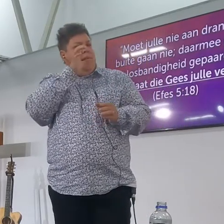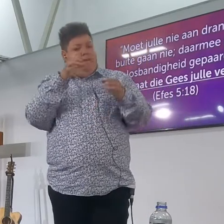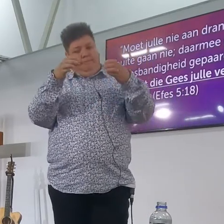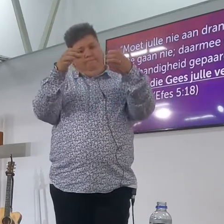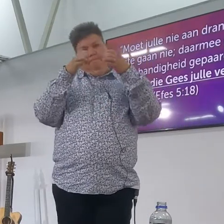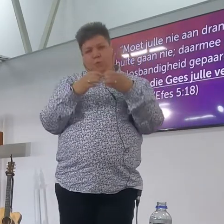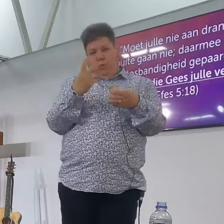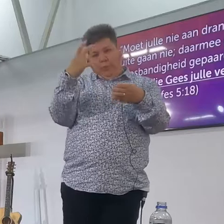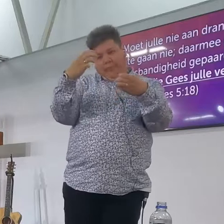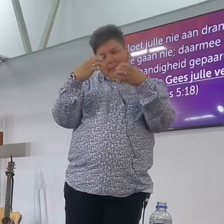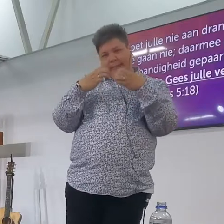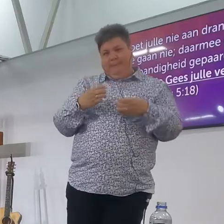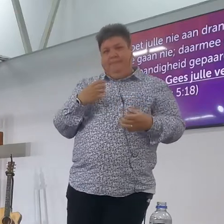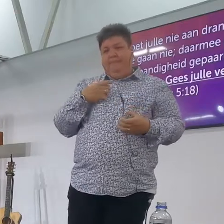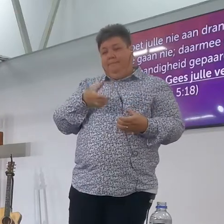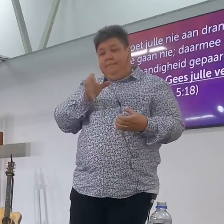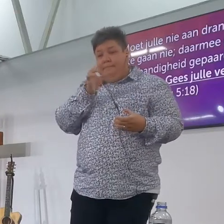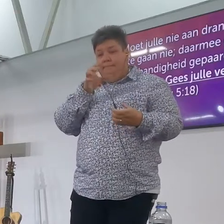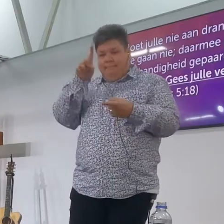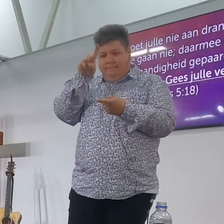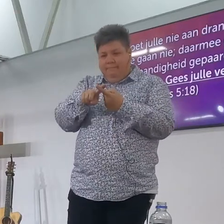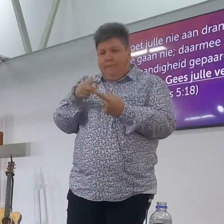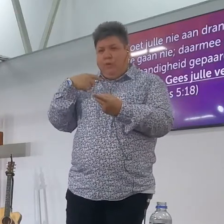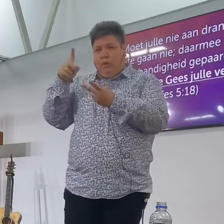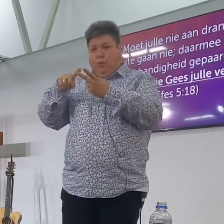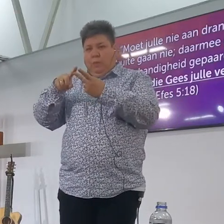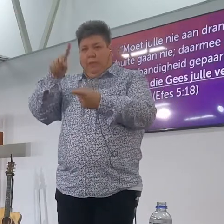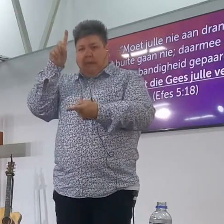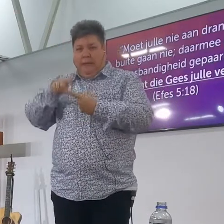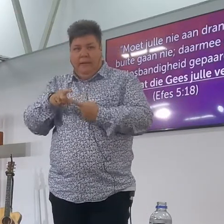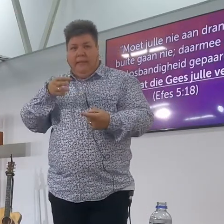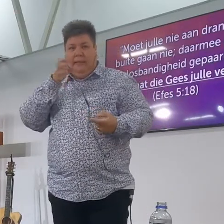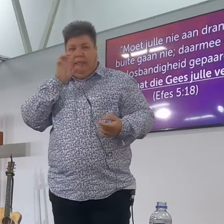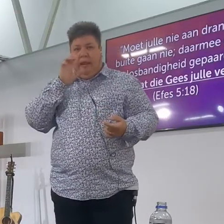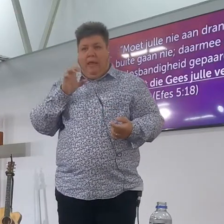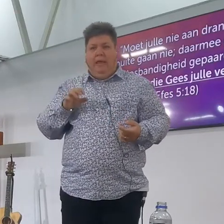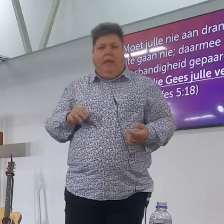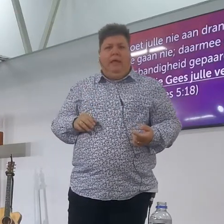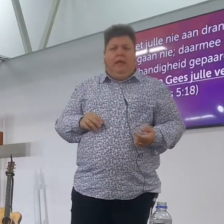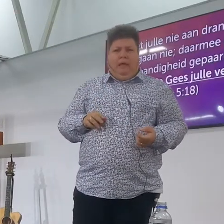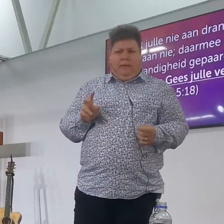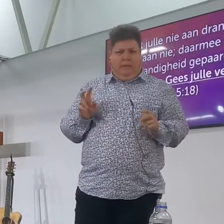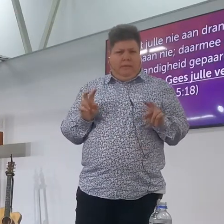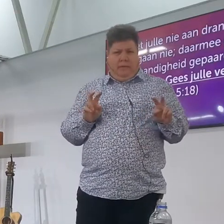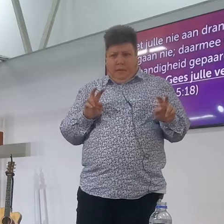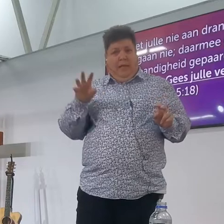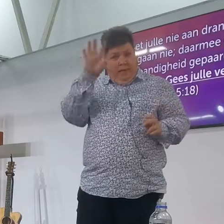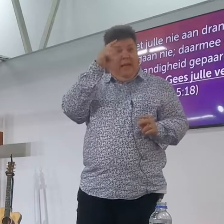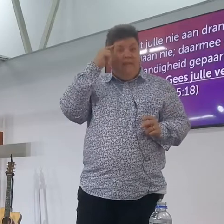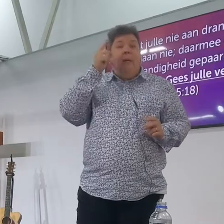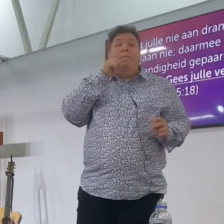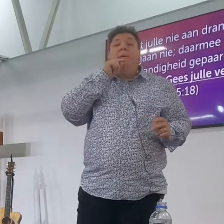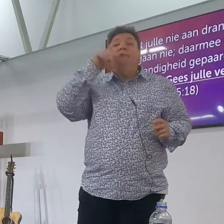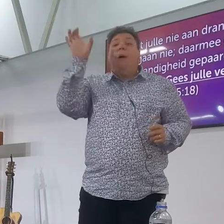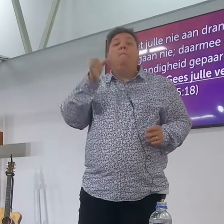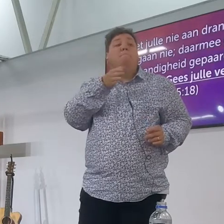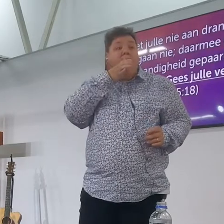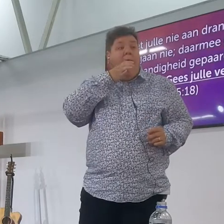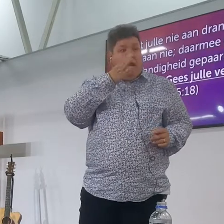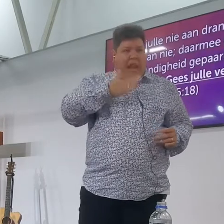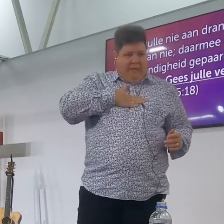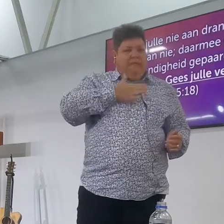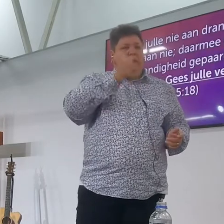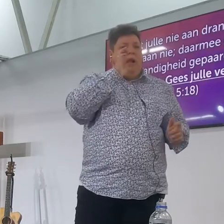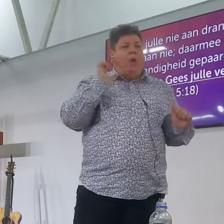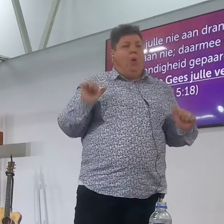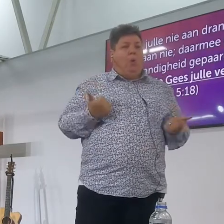ek drink net twee drankies. Maar as ek twee drankies in het, dan is ek 'n ander ou en daai ou kan baie drink. Ok, het julle dit al gehoor? Okay.